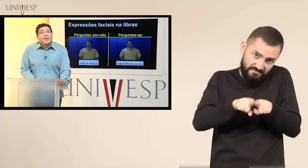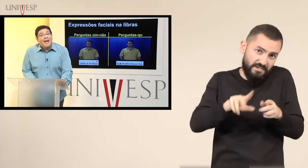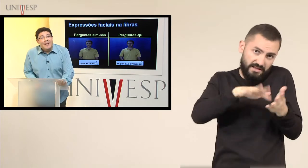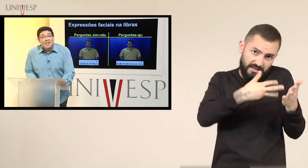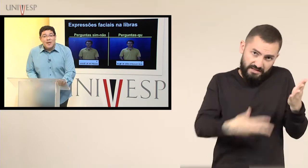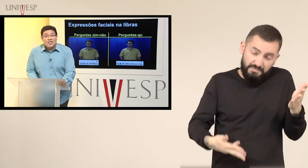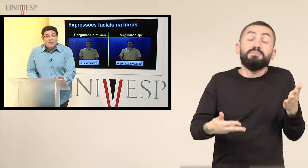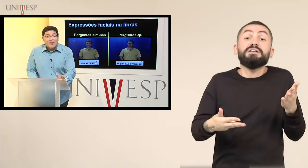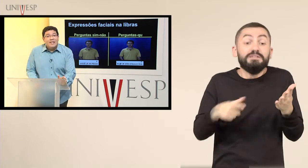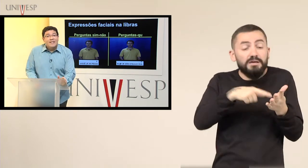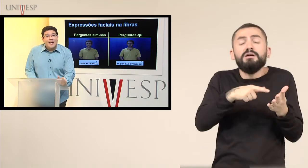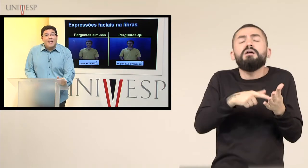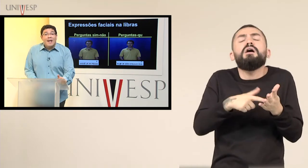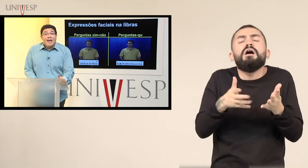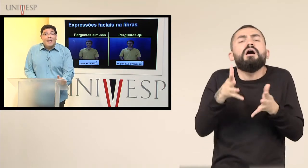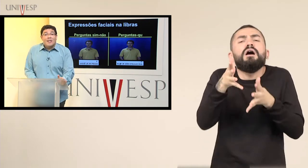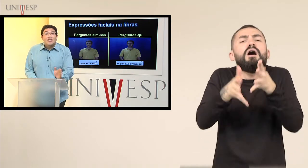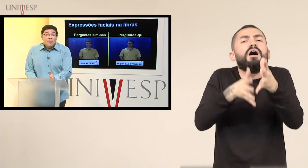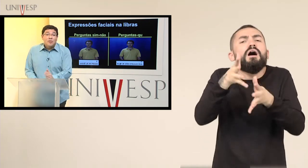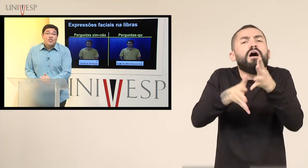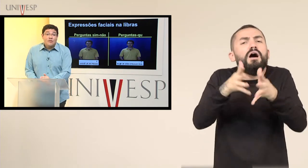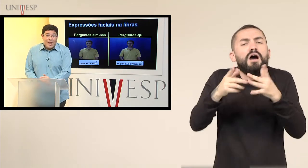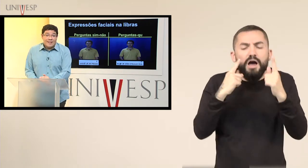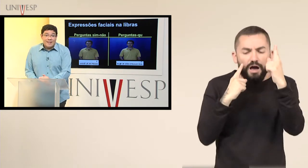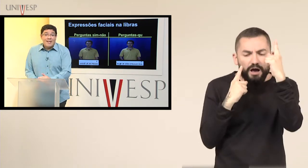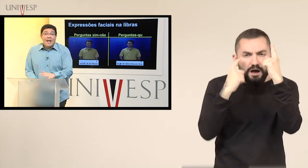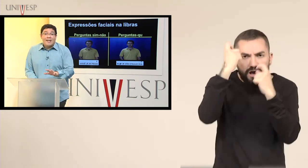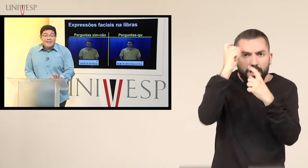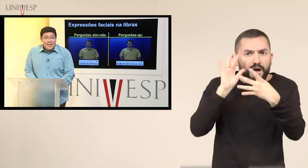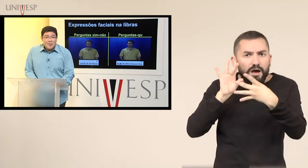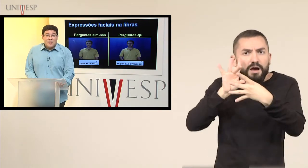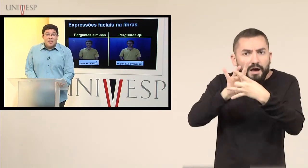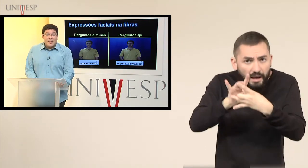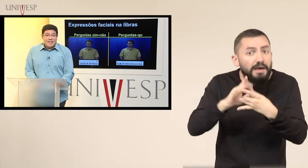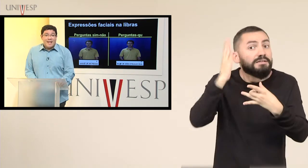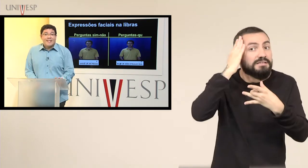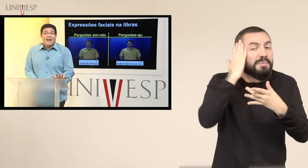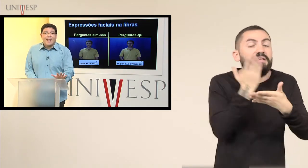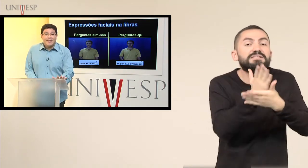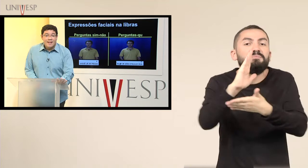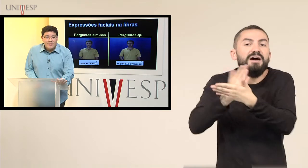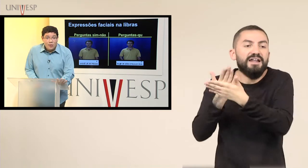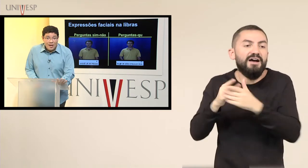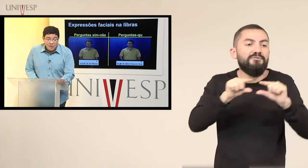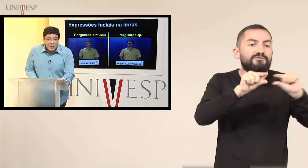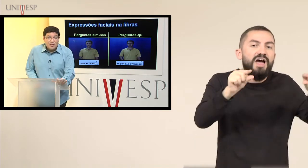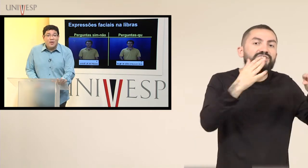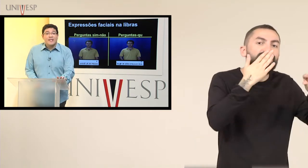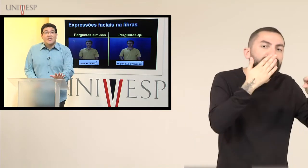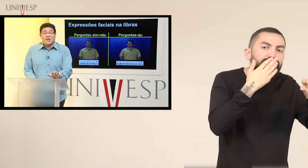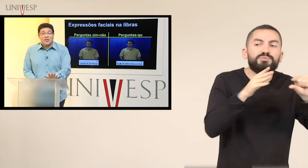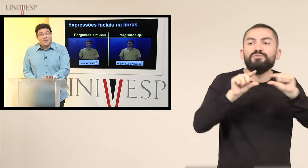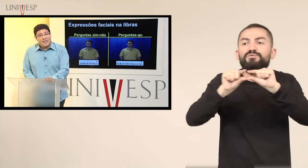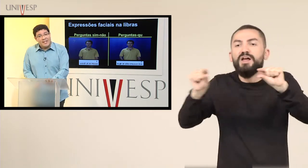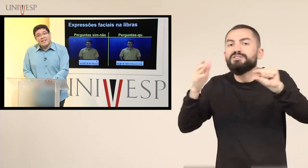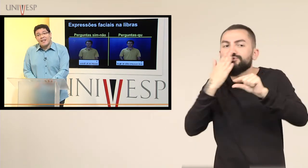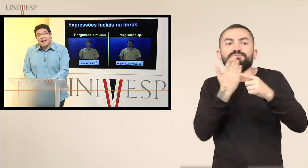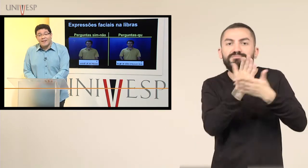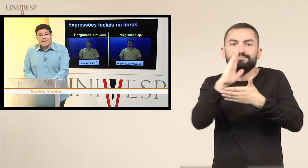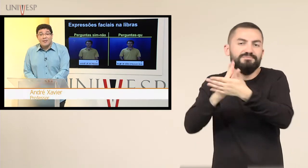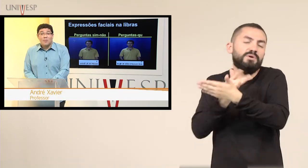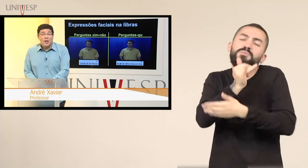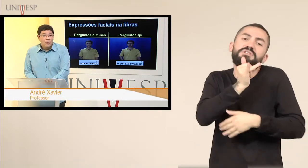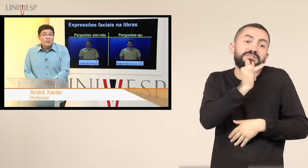são empregadas para diferenciar tipos de frases. Existem expressões faciais que caracterizam afirmações, expressões faciais